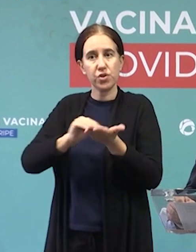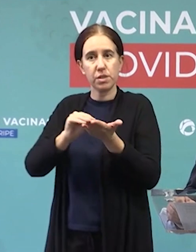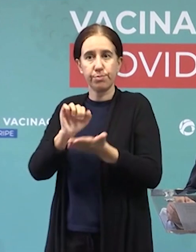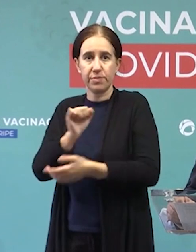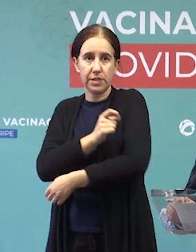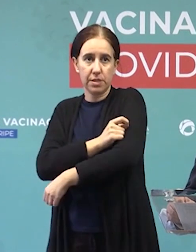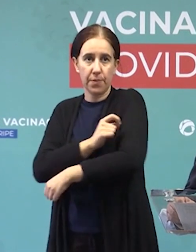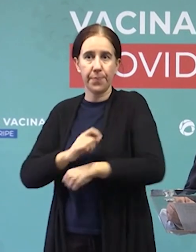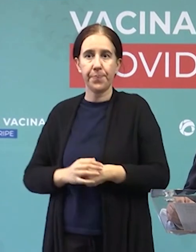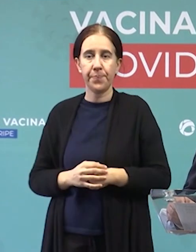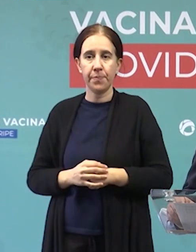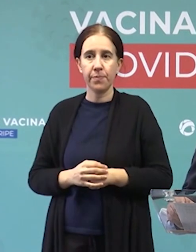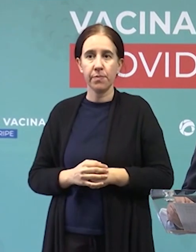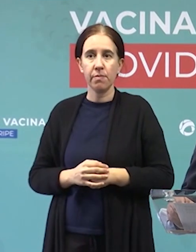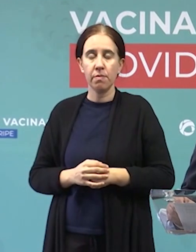a vacinação.